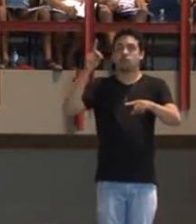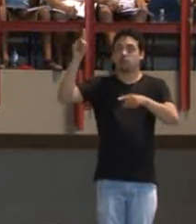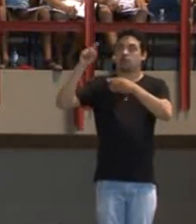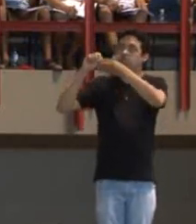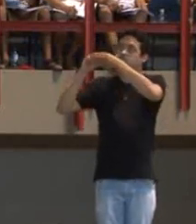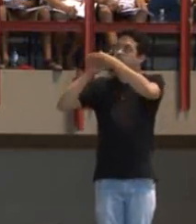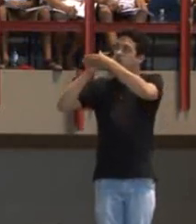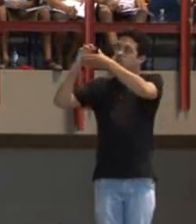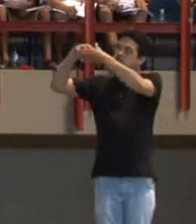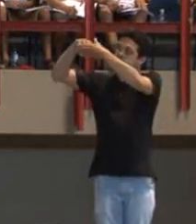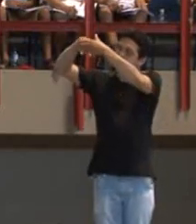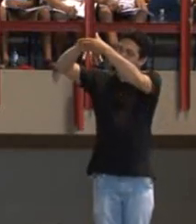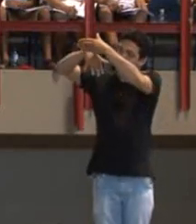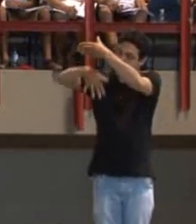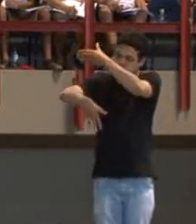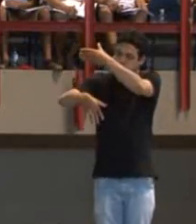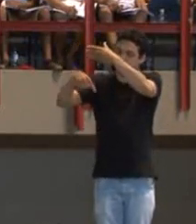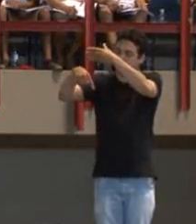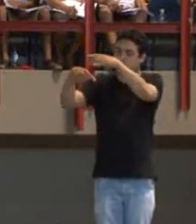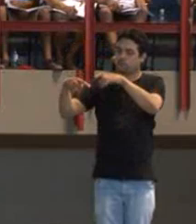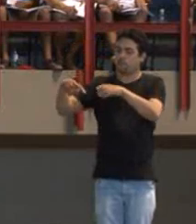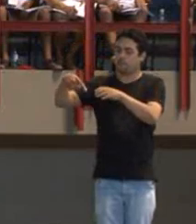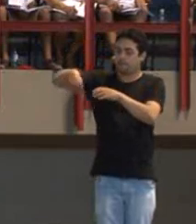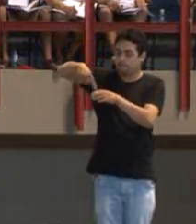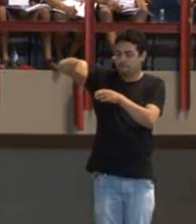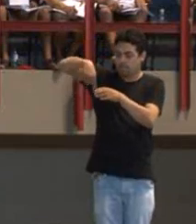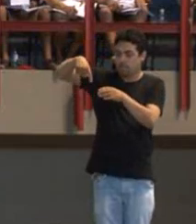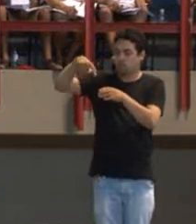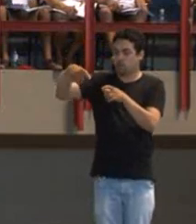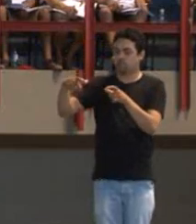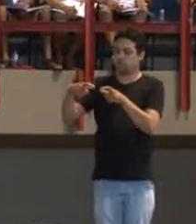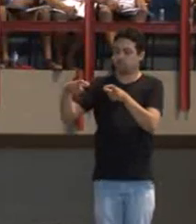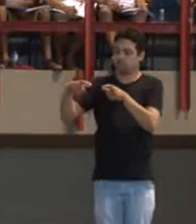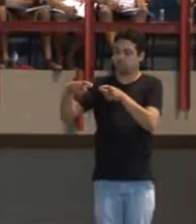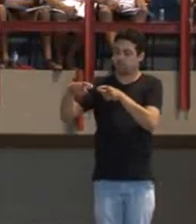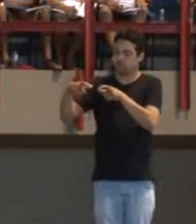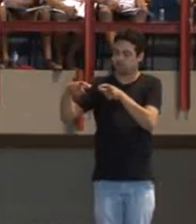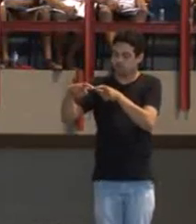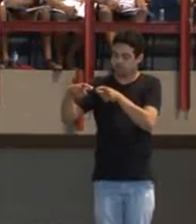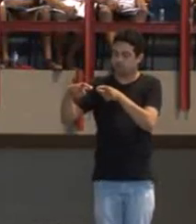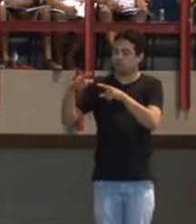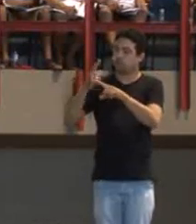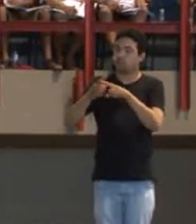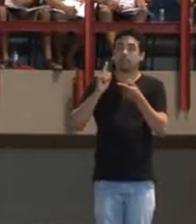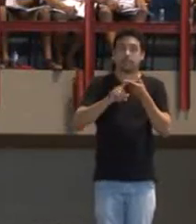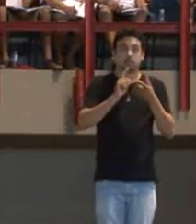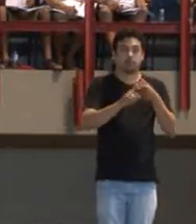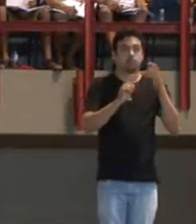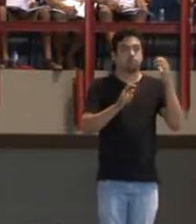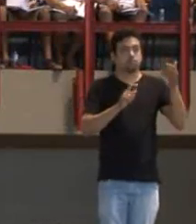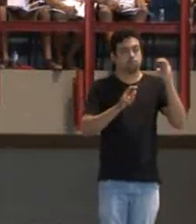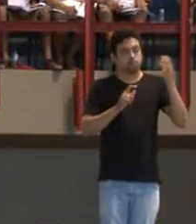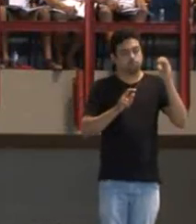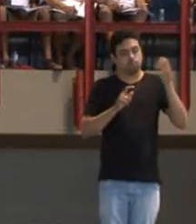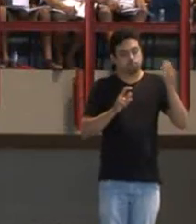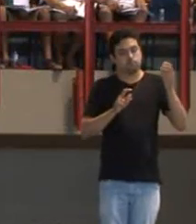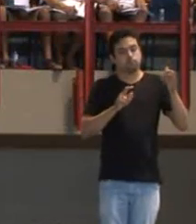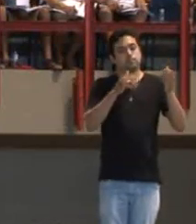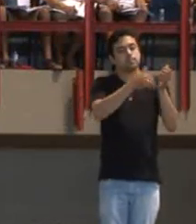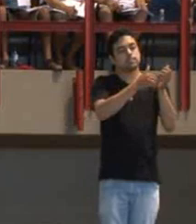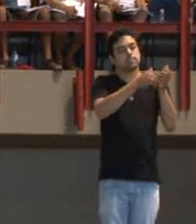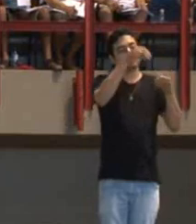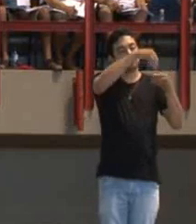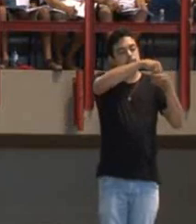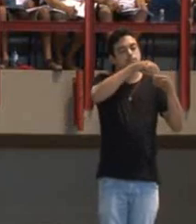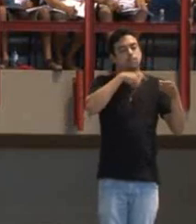a água faz girar um peão enorme, o peão é um ímã. Aquela lanterna que você balança, qual é o segredo